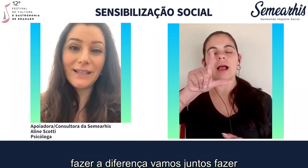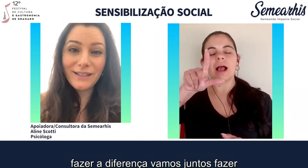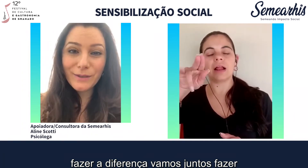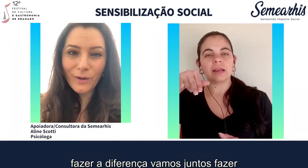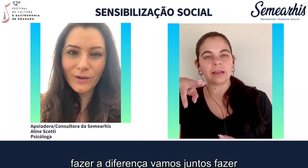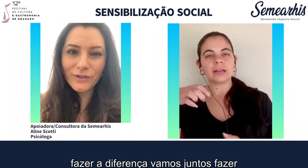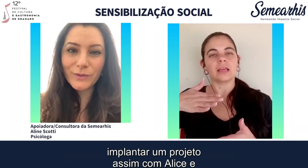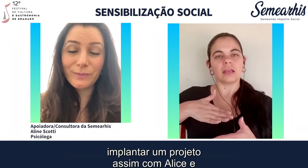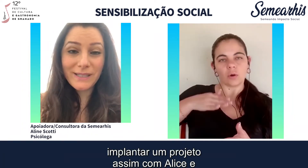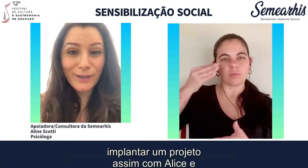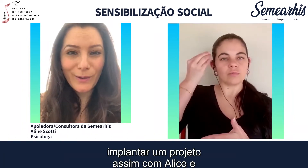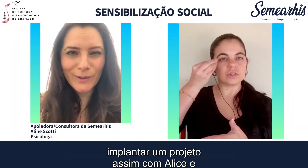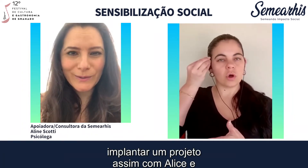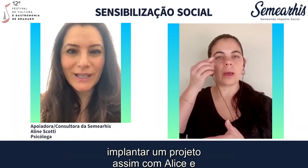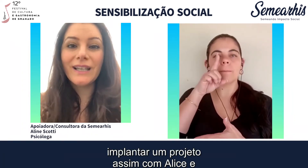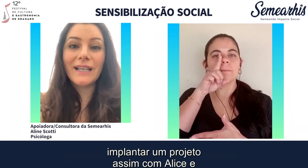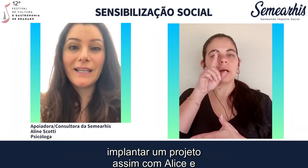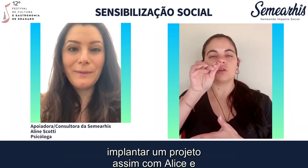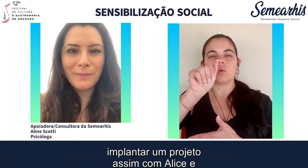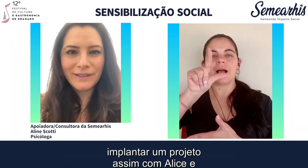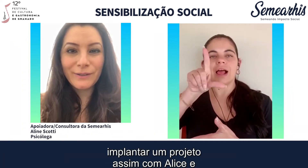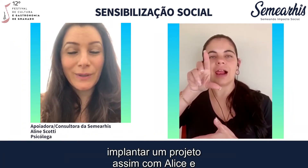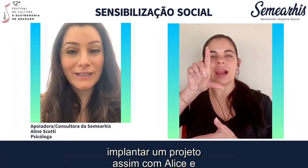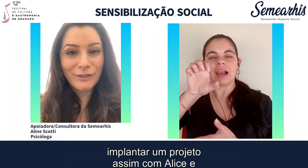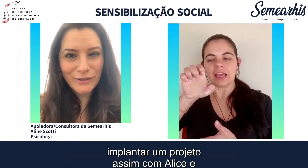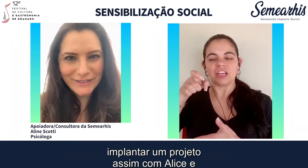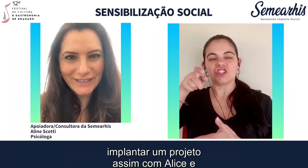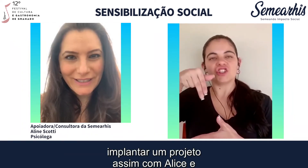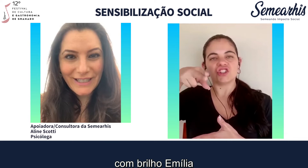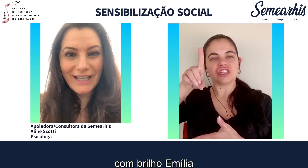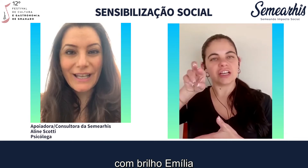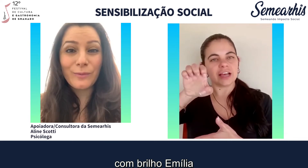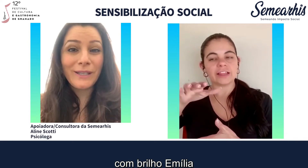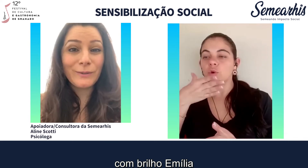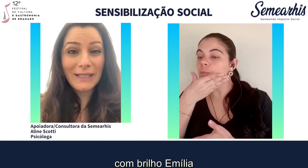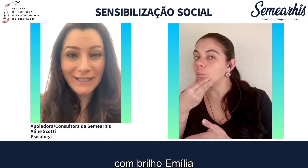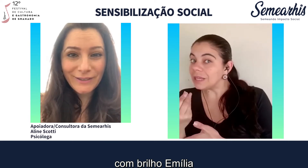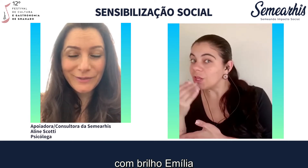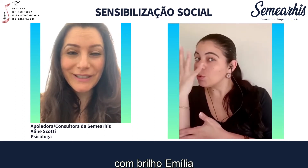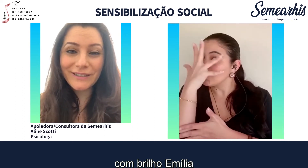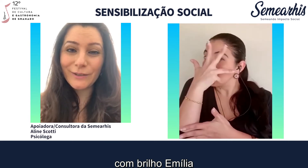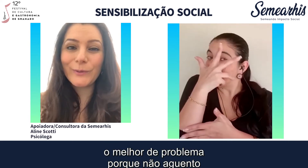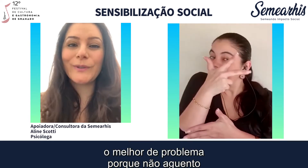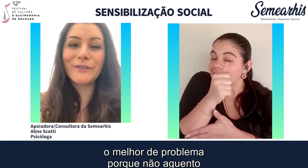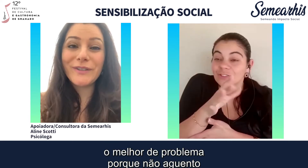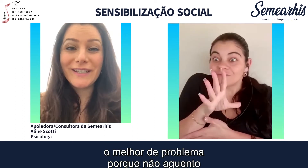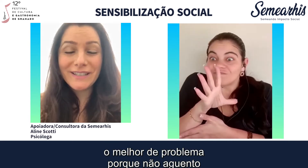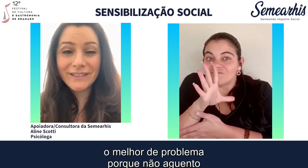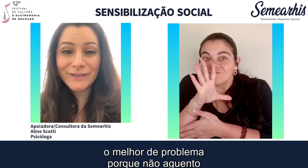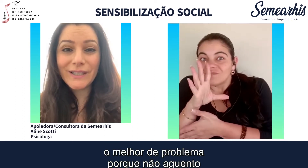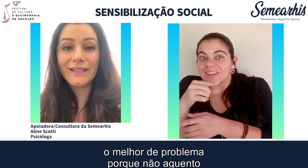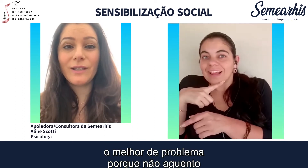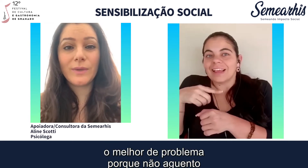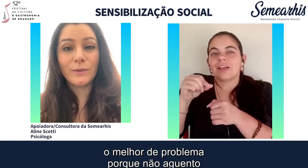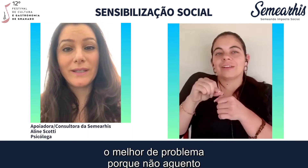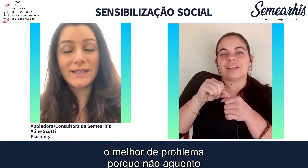nome é Aline Scott, eu sou psicóloga e mãe do Alexandre. É um menino lindo e encantador de 3